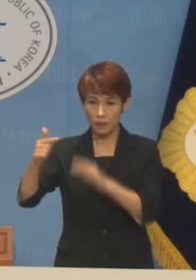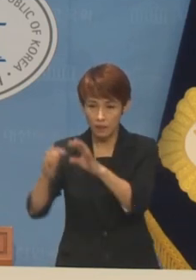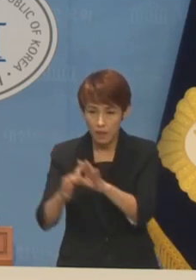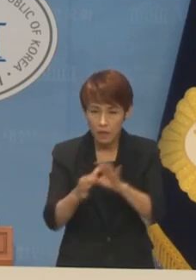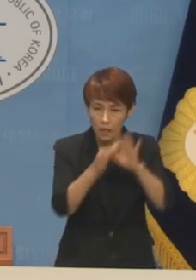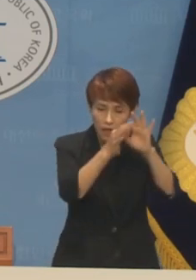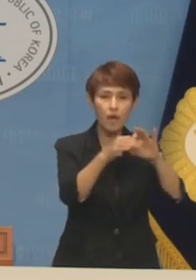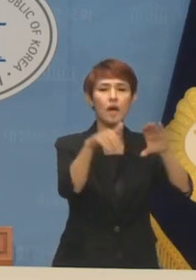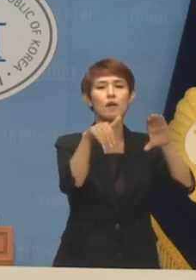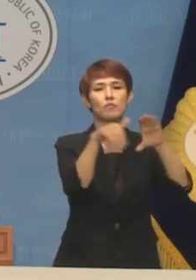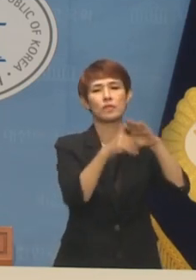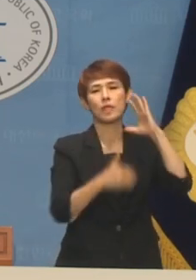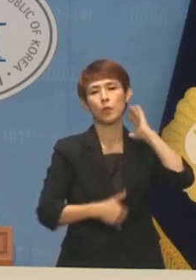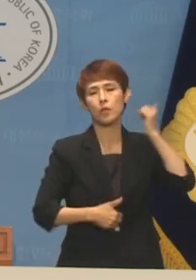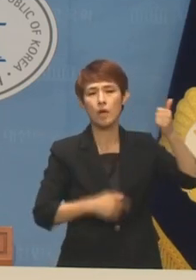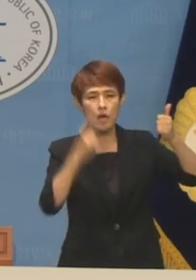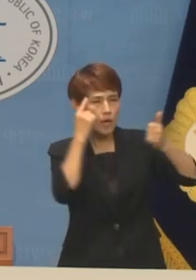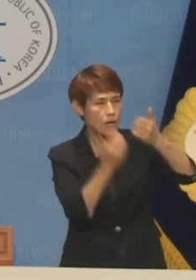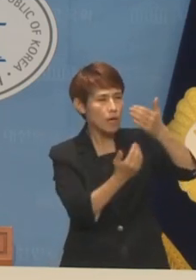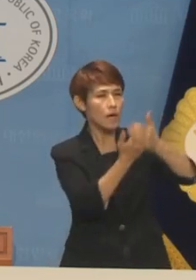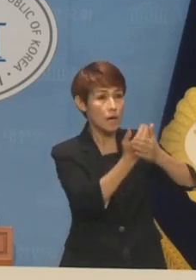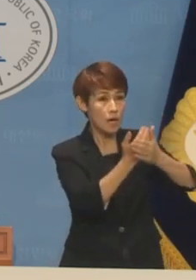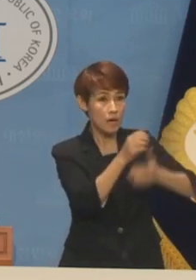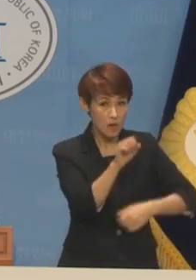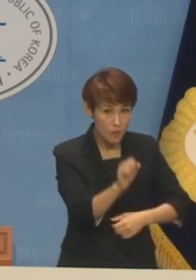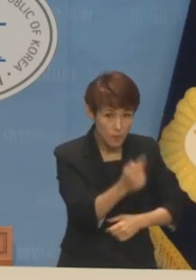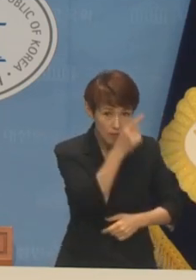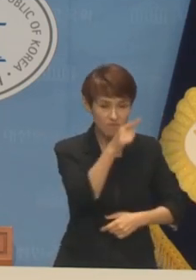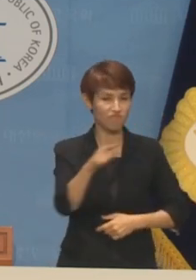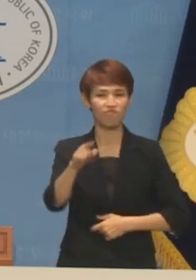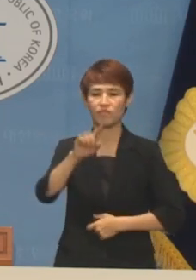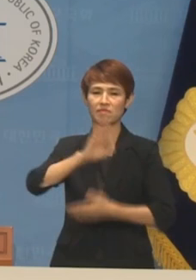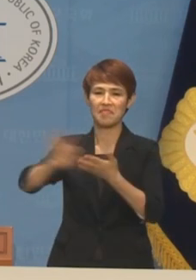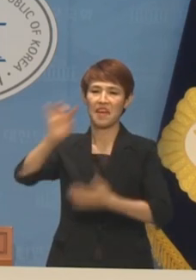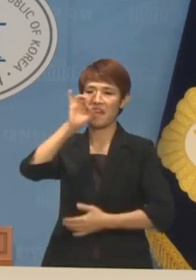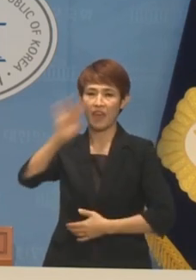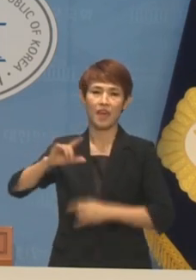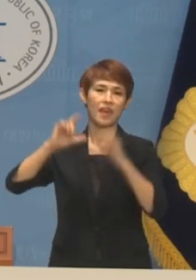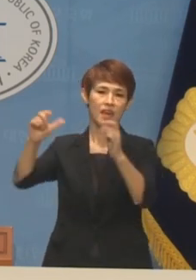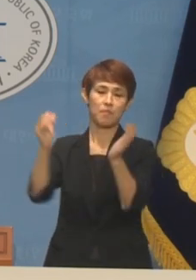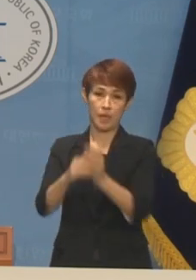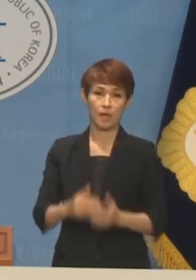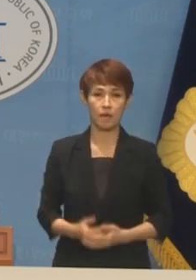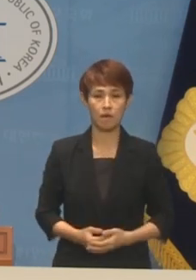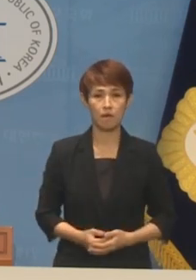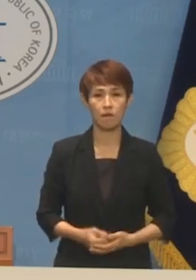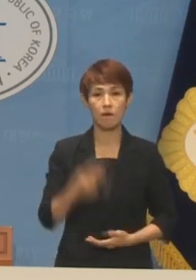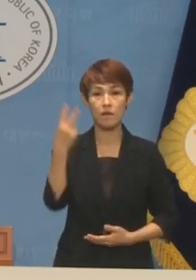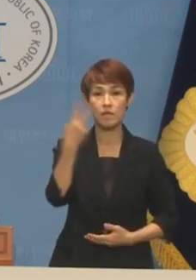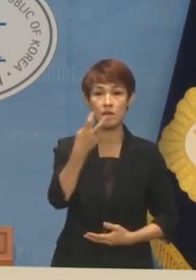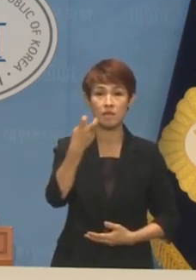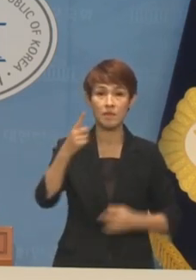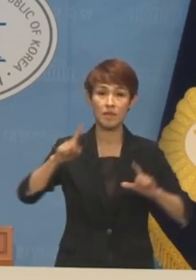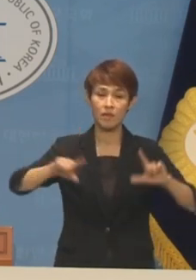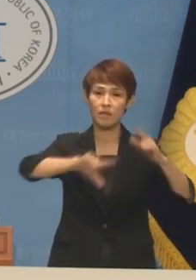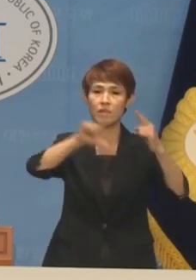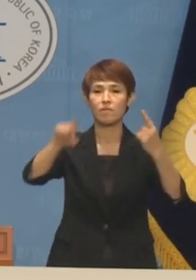대통령을 연상시킨다는 이유였습니다. 2021년 1월